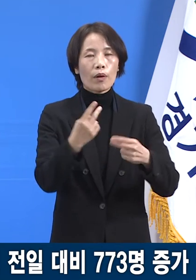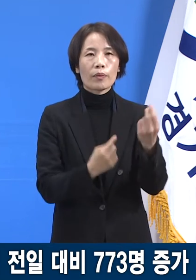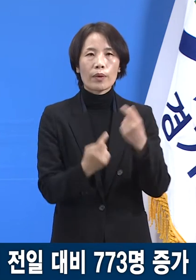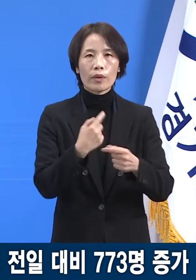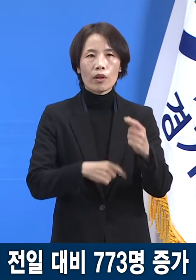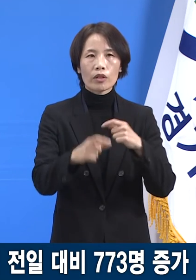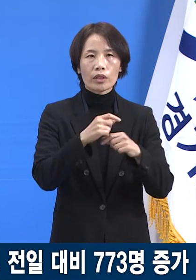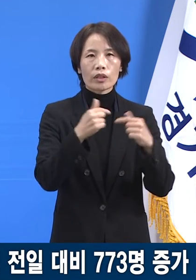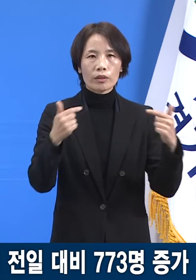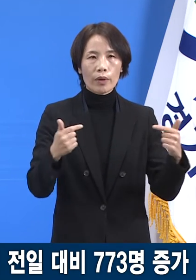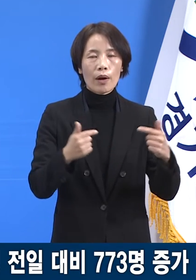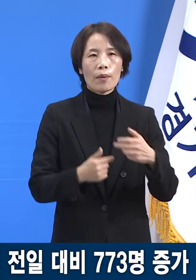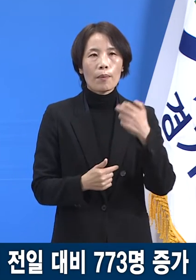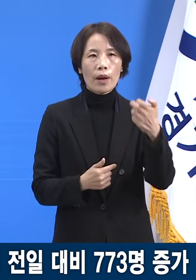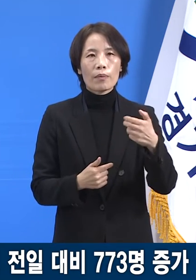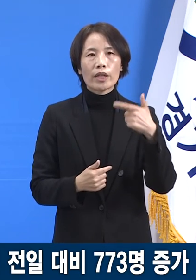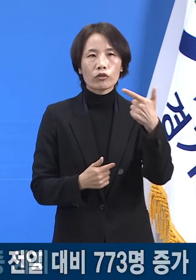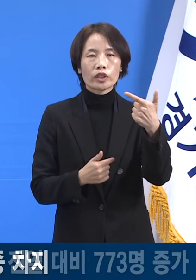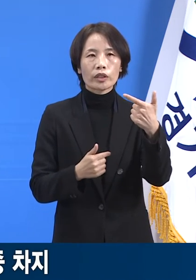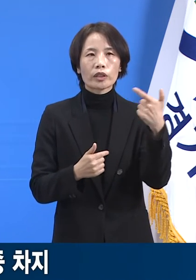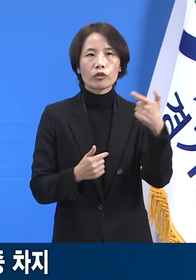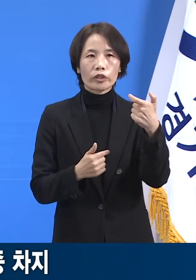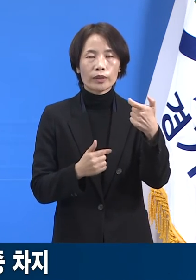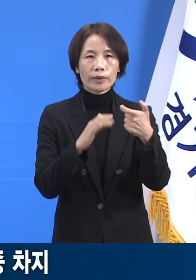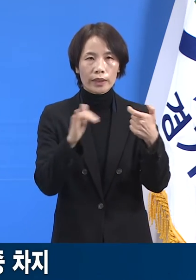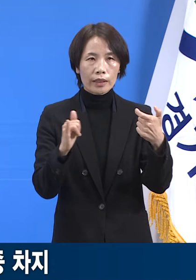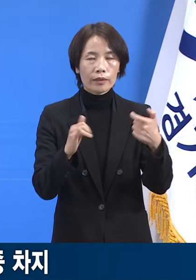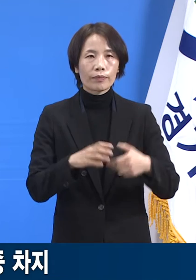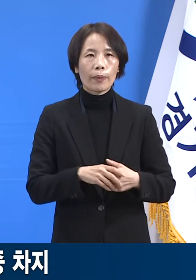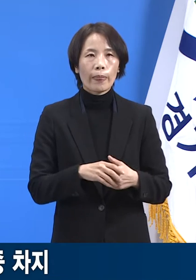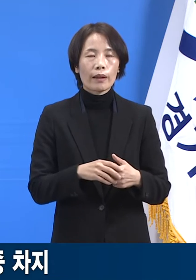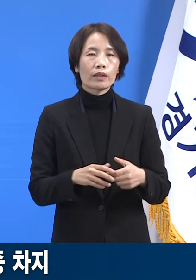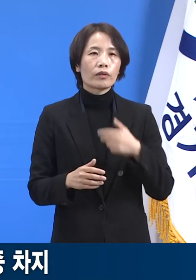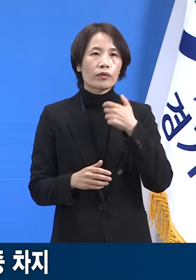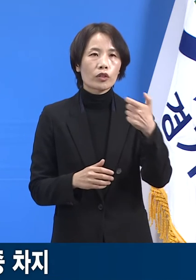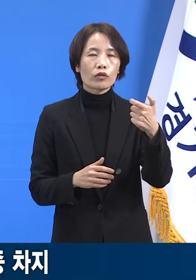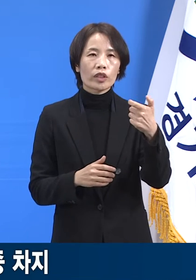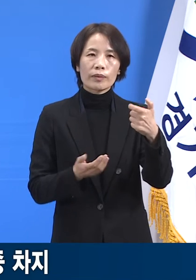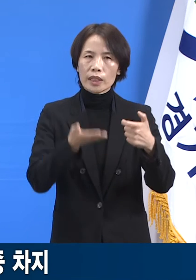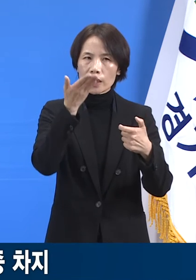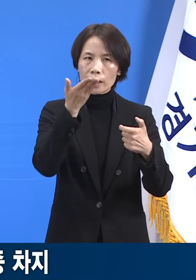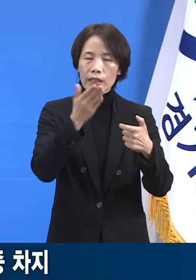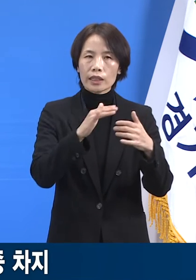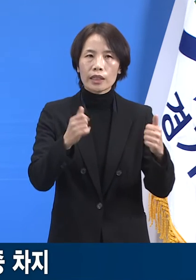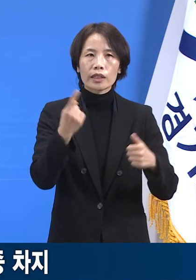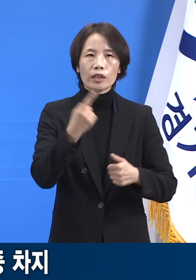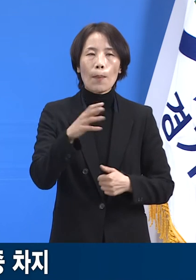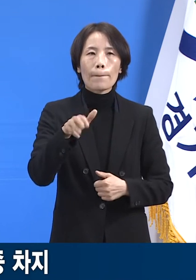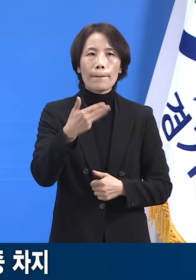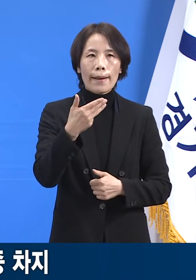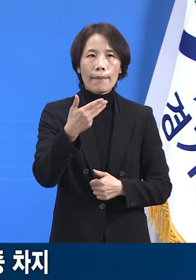확진자 수는 860명입니다. 연령별로는 60세 이상 확진자 1,858명,